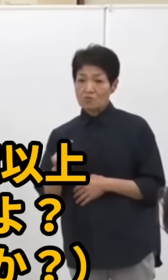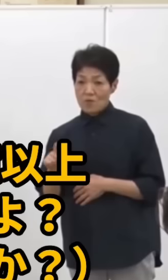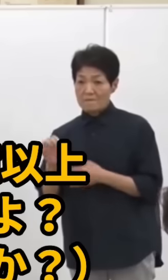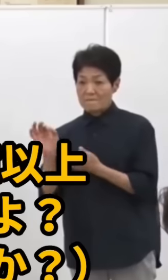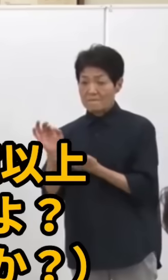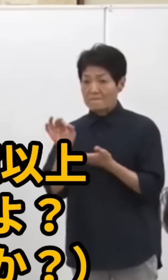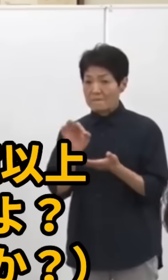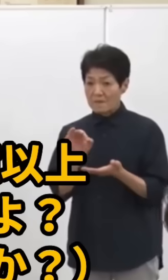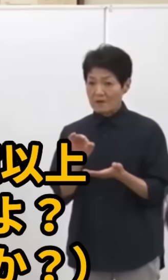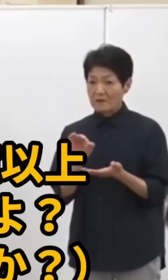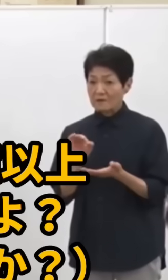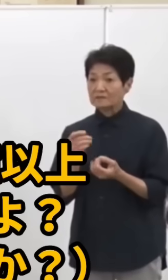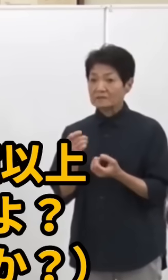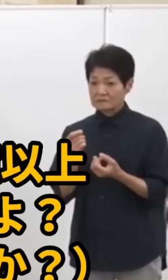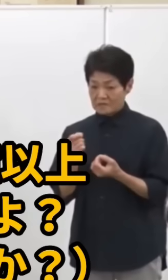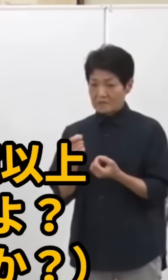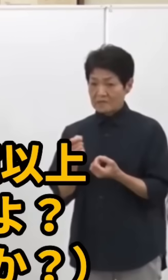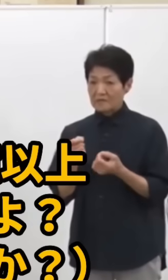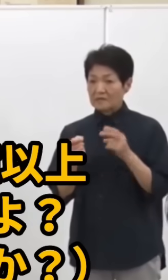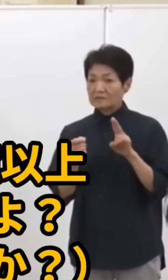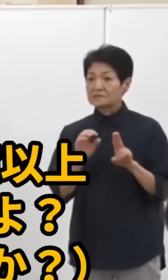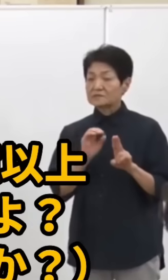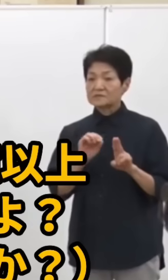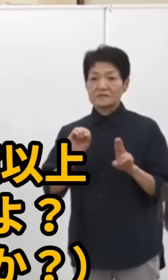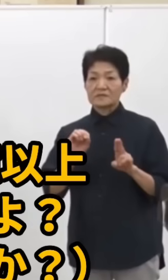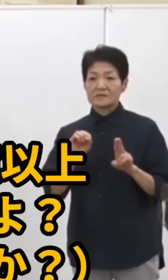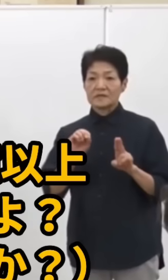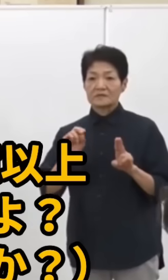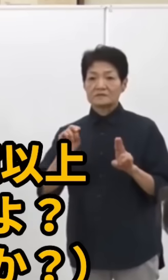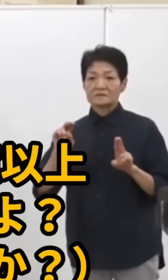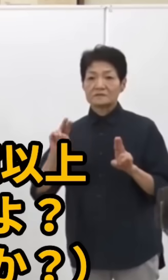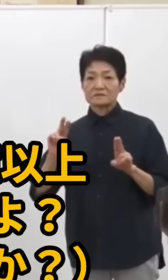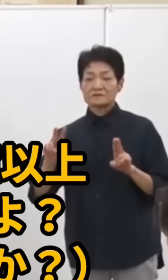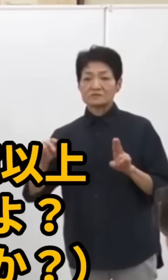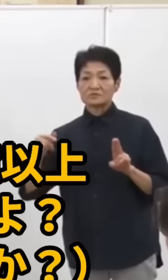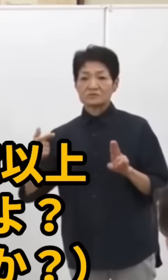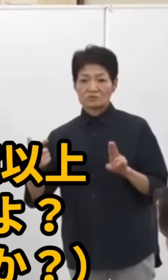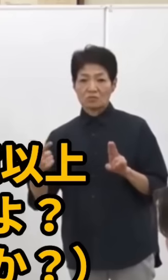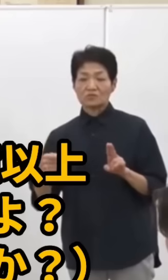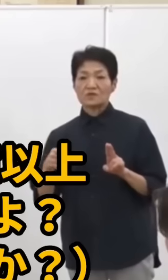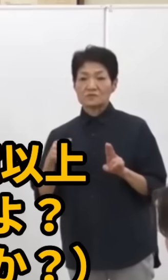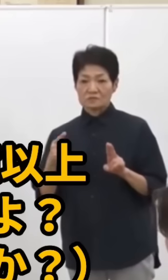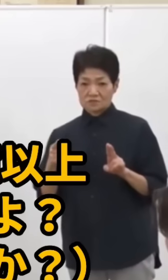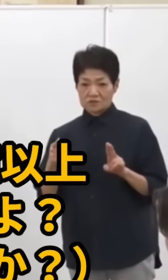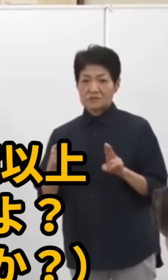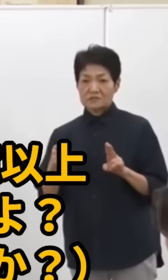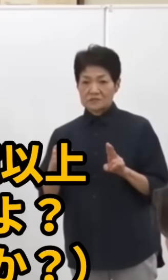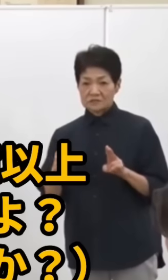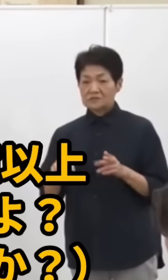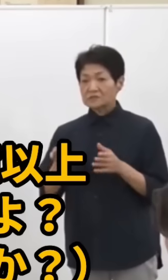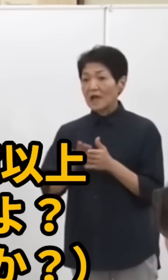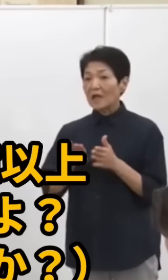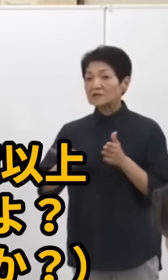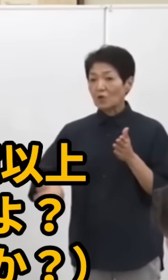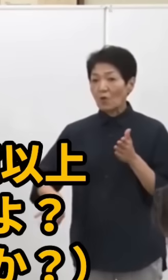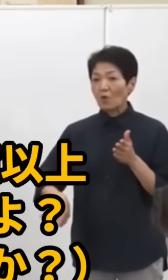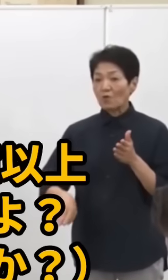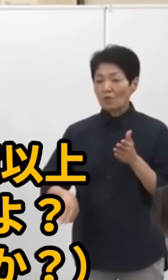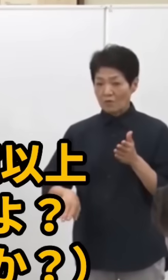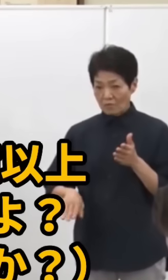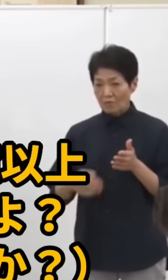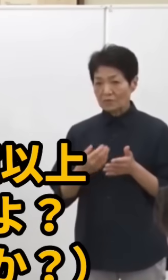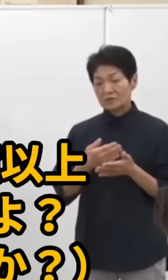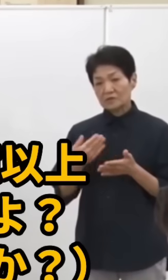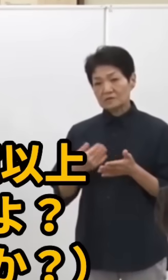が。で、でも2026年の9月30日に解除できるのであれば、そこで解除してしまったら、